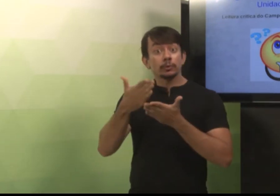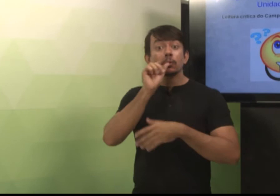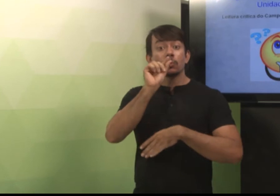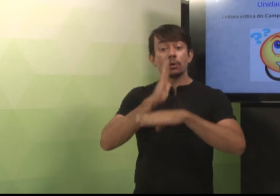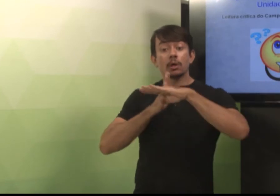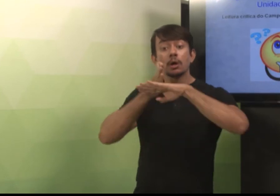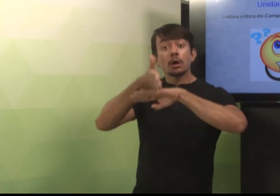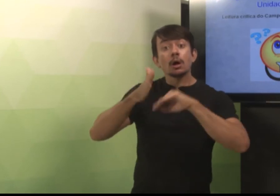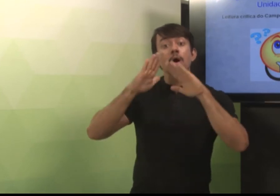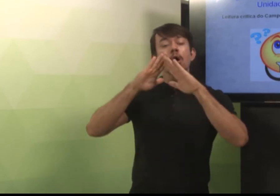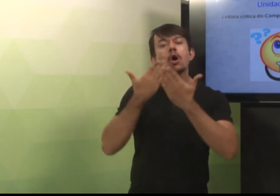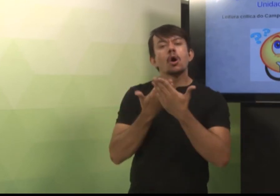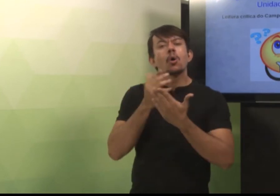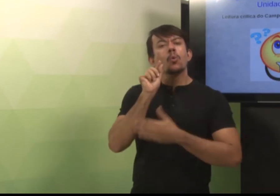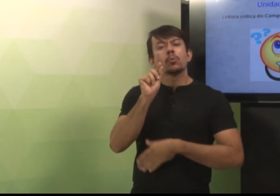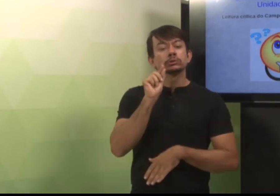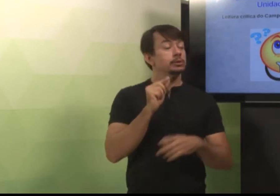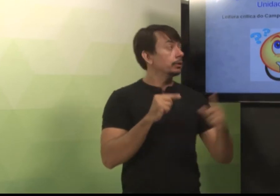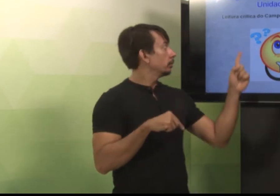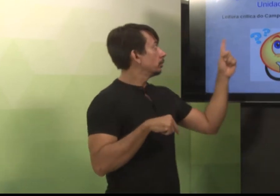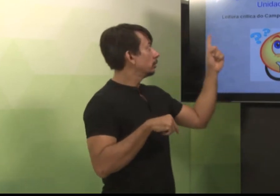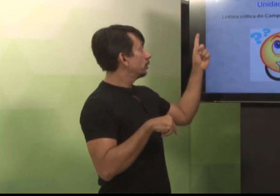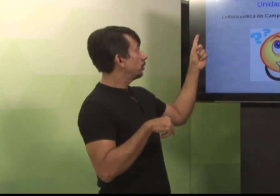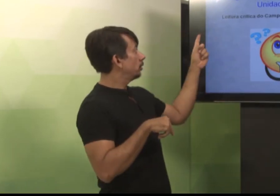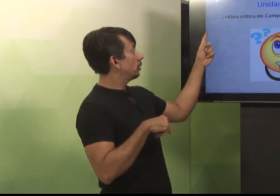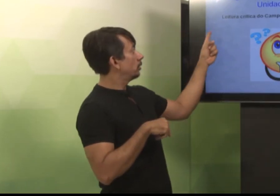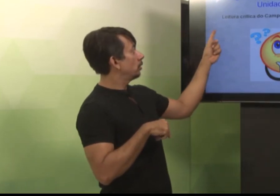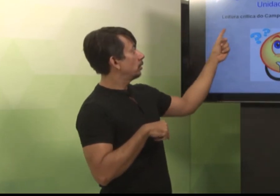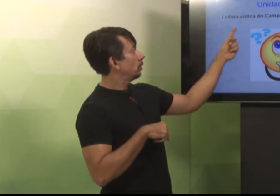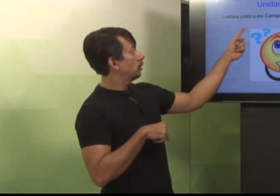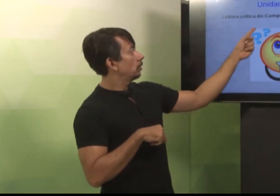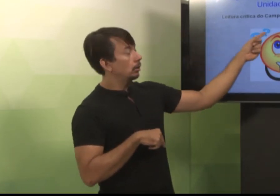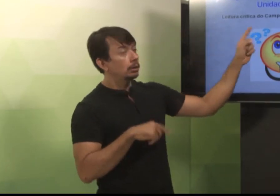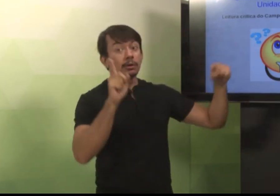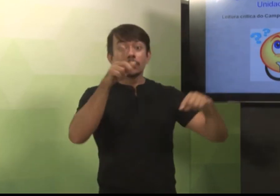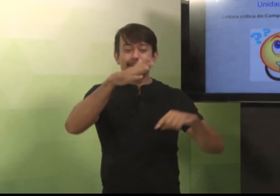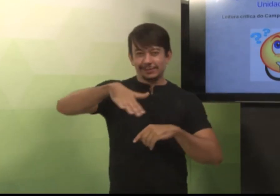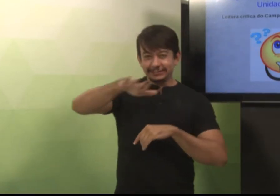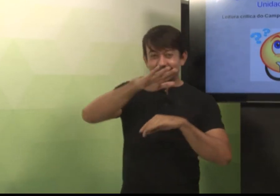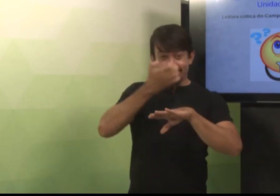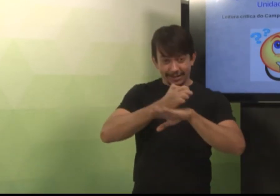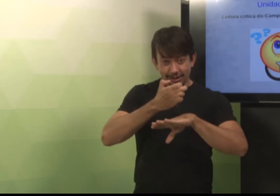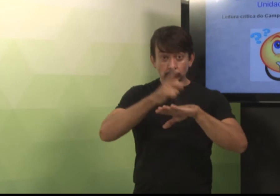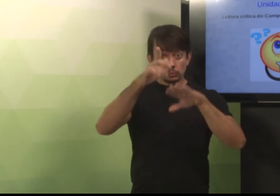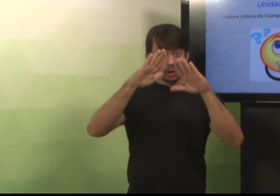Então, vocês vão dar início às atividades na escola, vão ao campo de estágio.